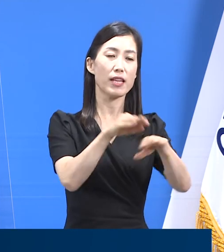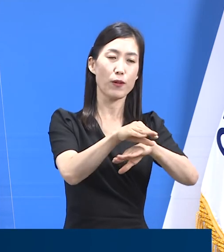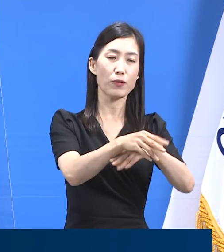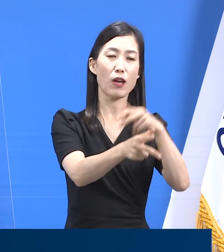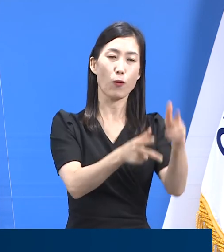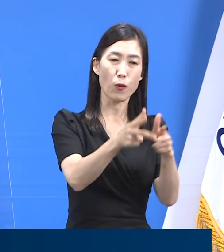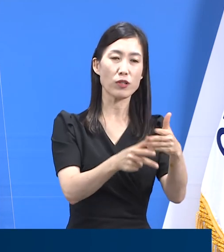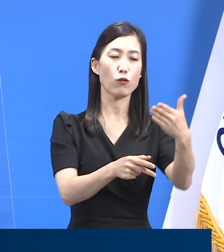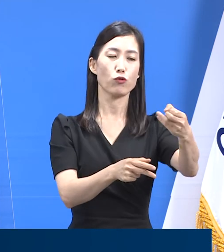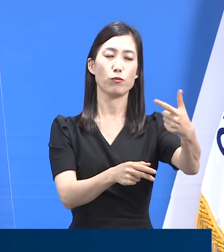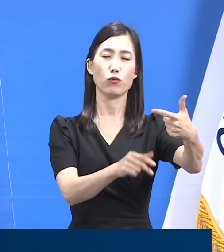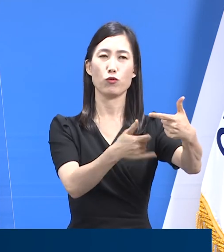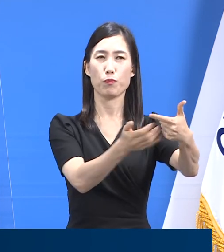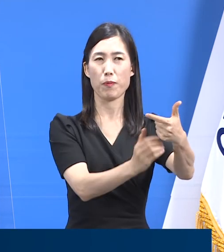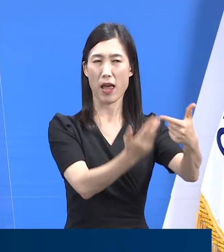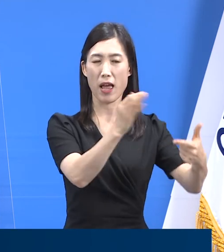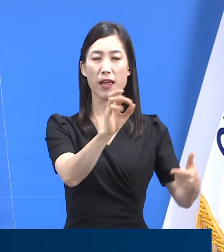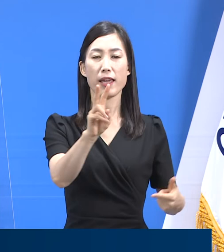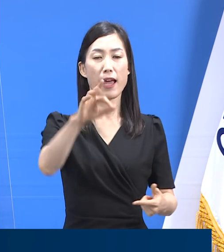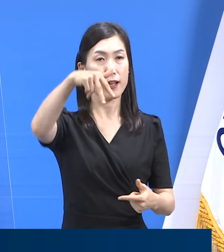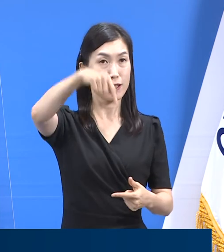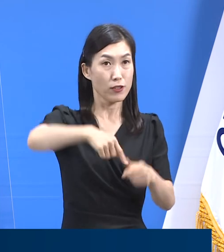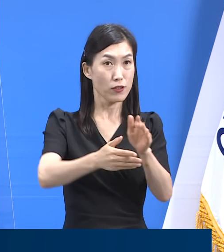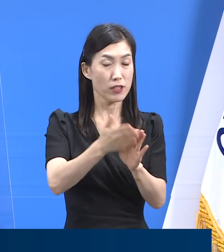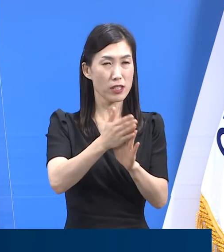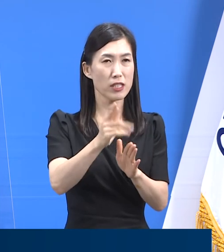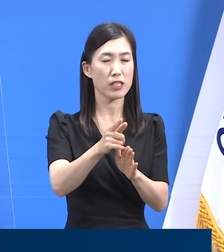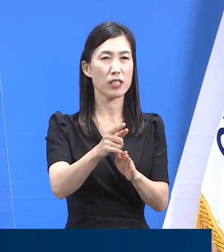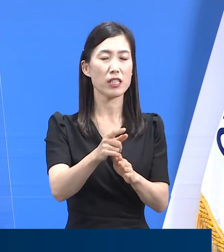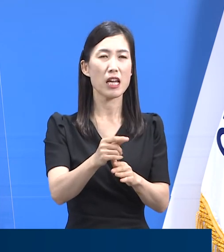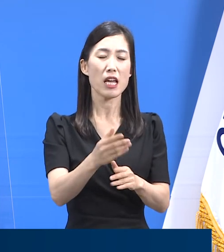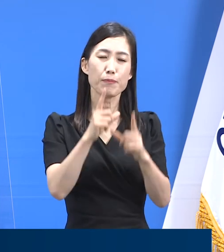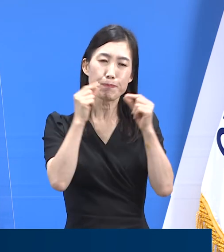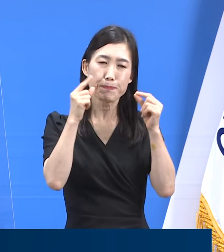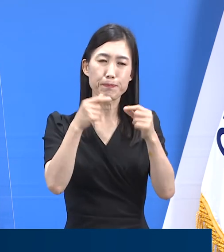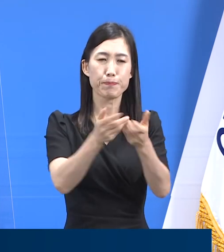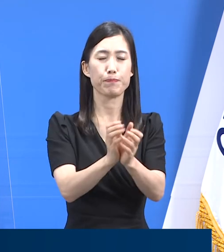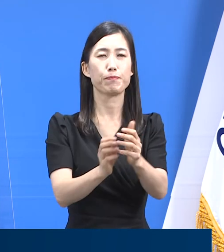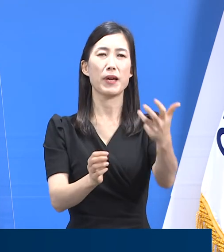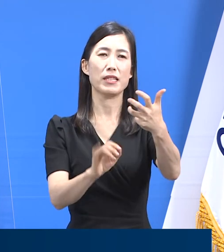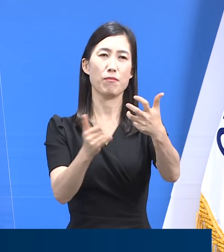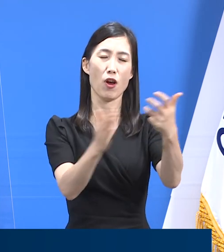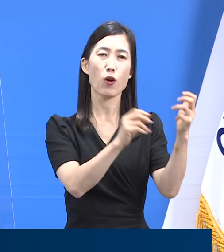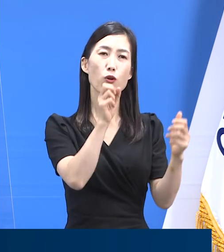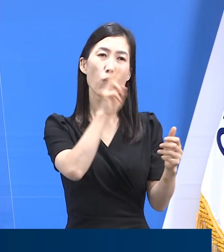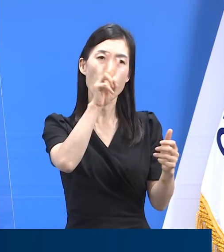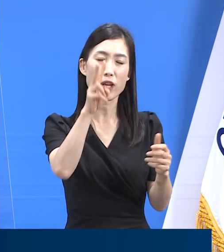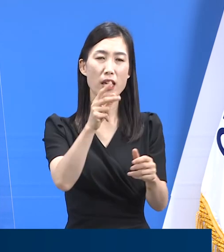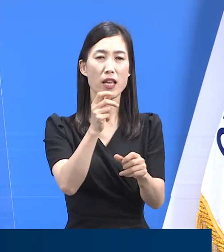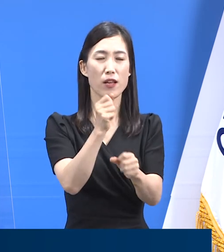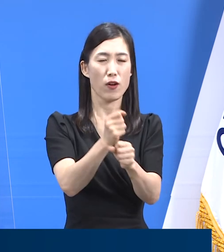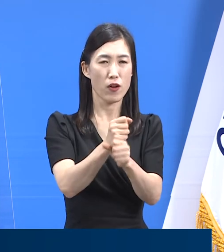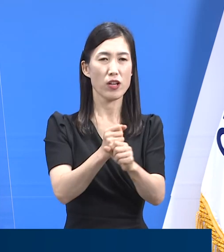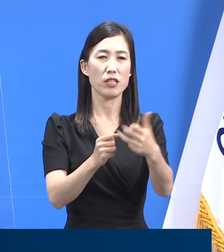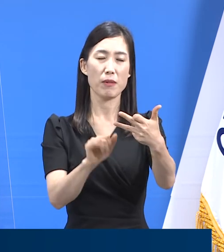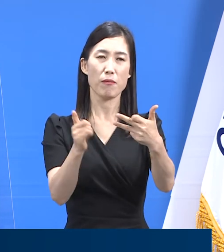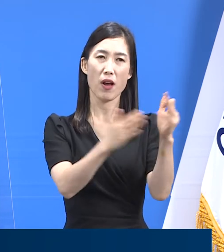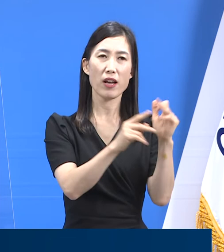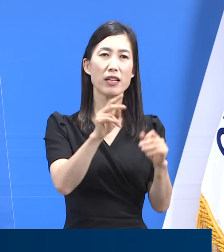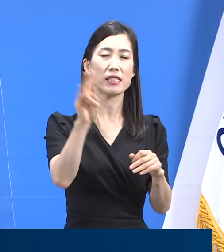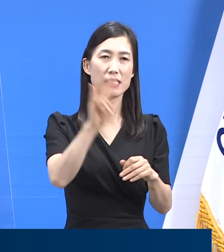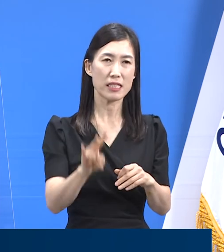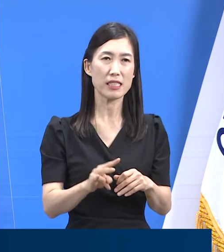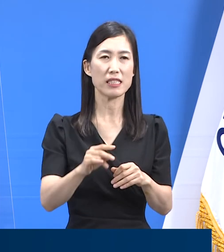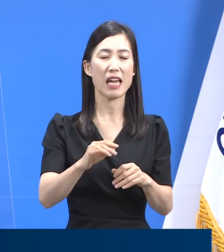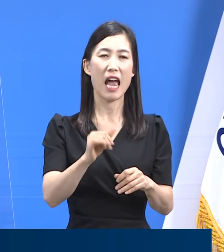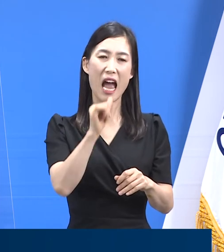공장 관련 96명, 양주시 식료품 제조 관련 80명, 용인시 제조 관련 18명, 시흥시